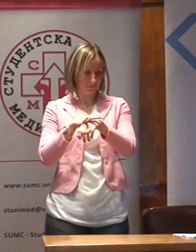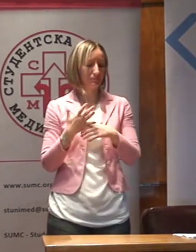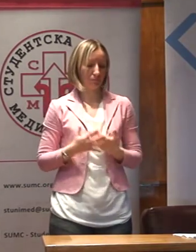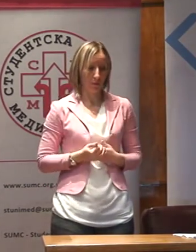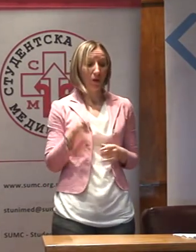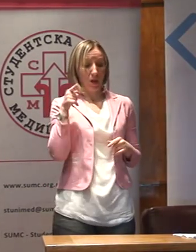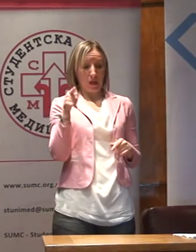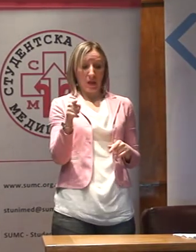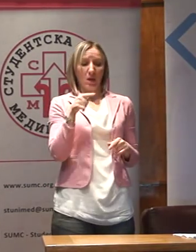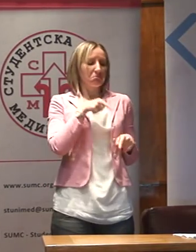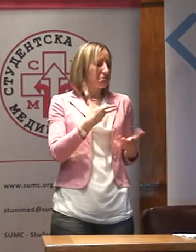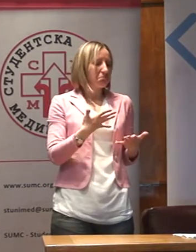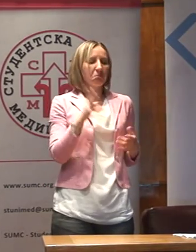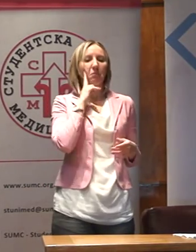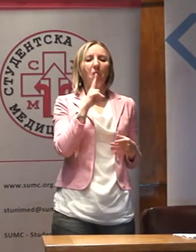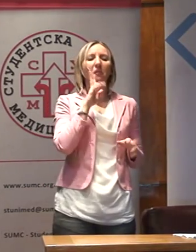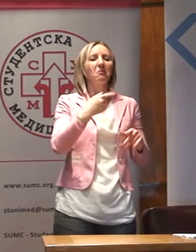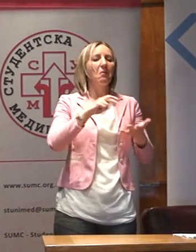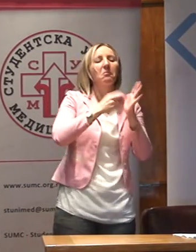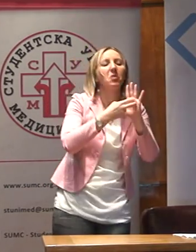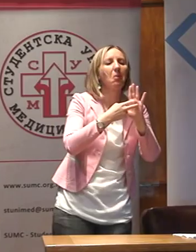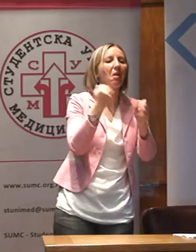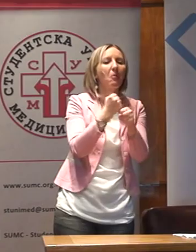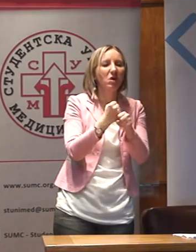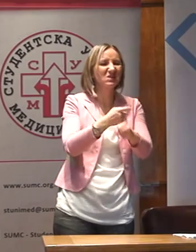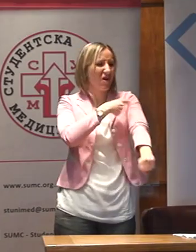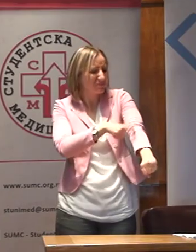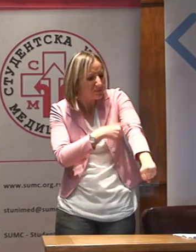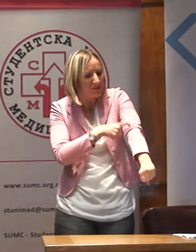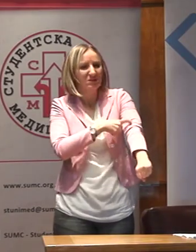u zdravstvu, u oblasti zdravstva.